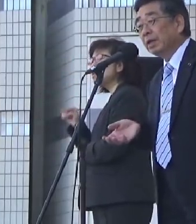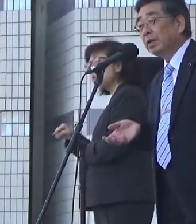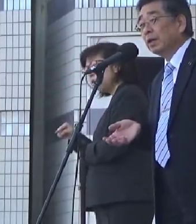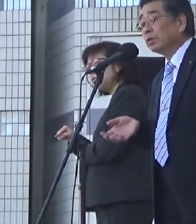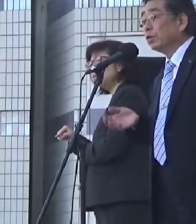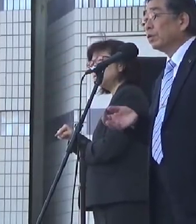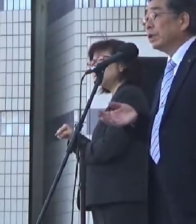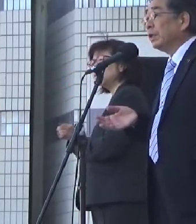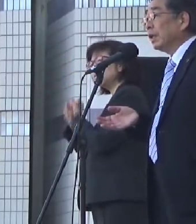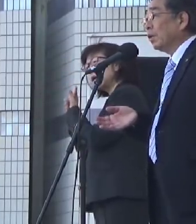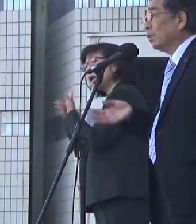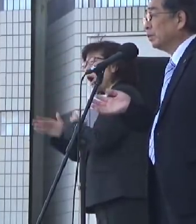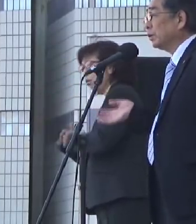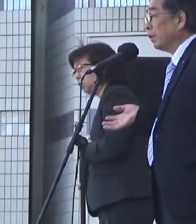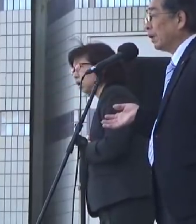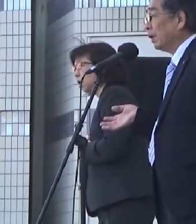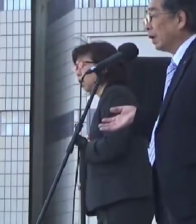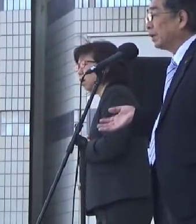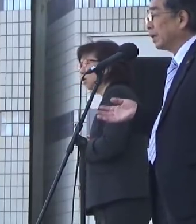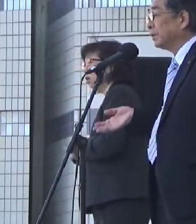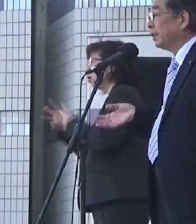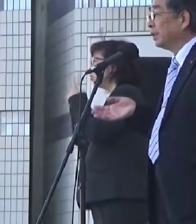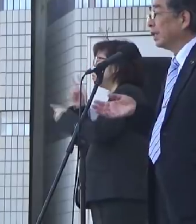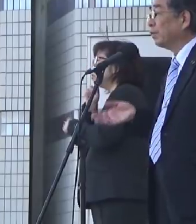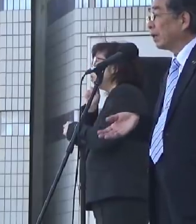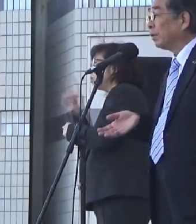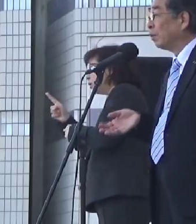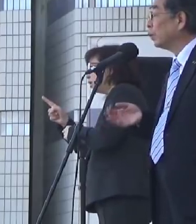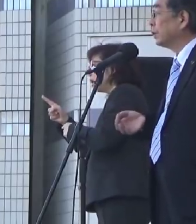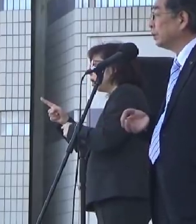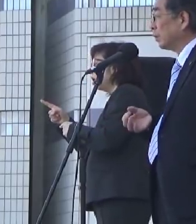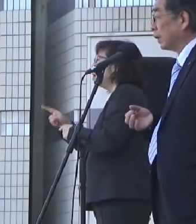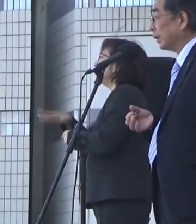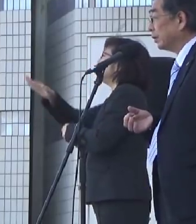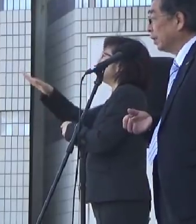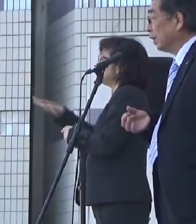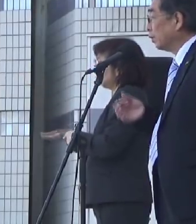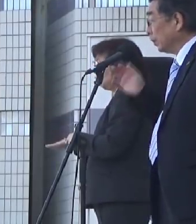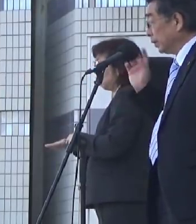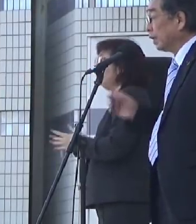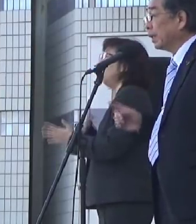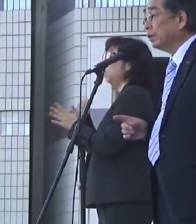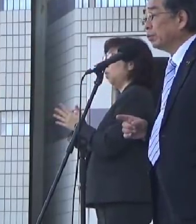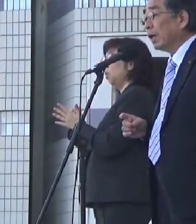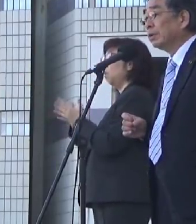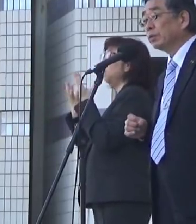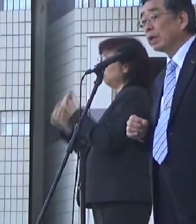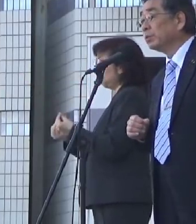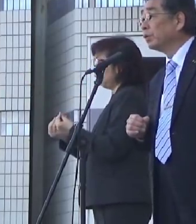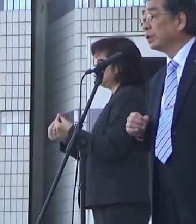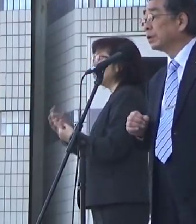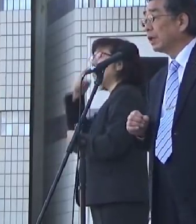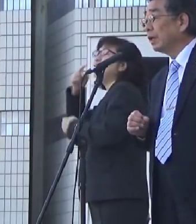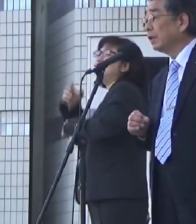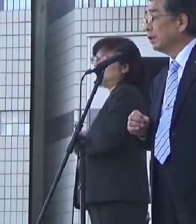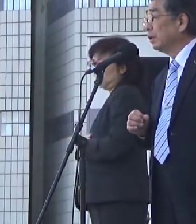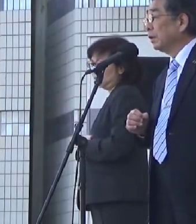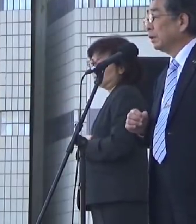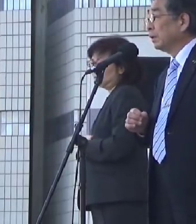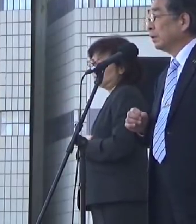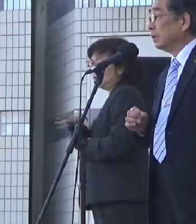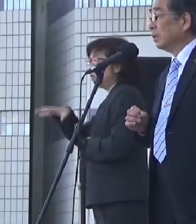はあって、それを聞いた多くの人は、ああ策定できたのかと思ってしまうわけです。こういったからくりもあるものです